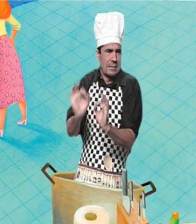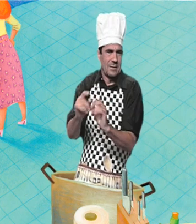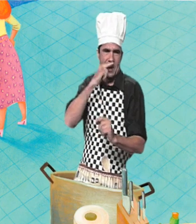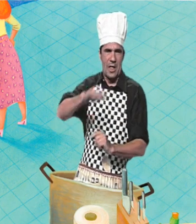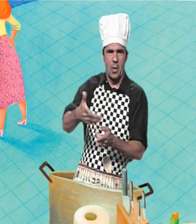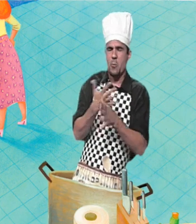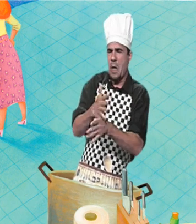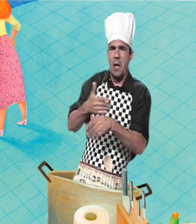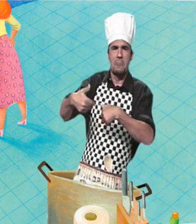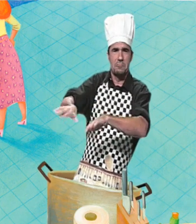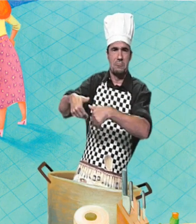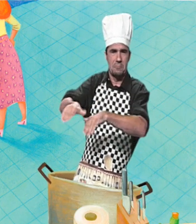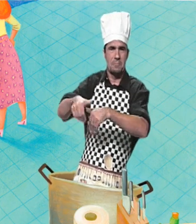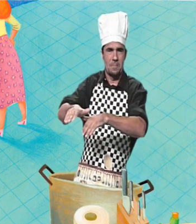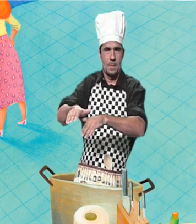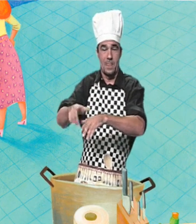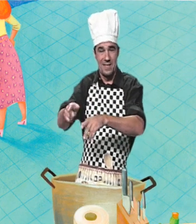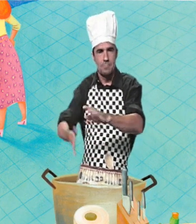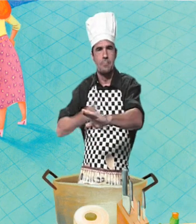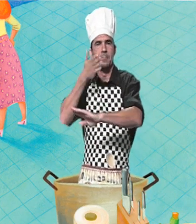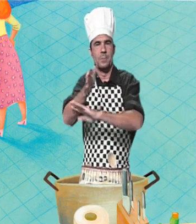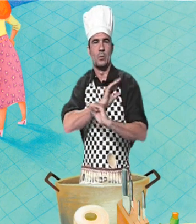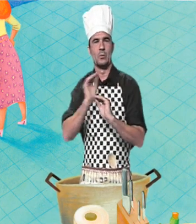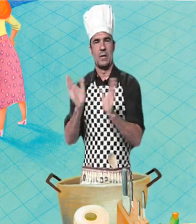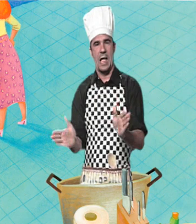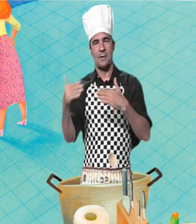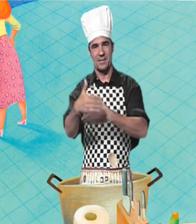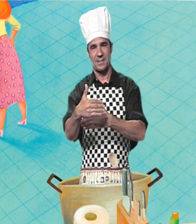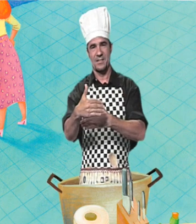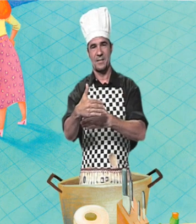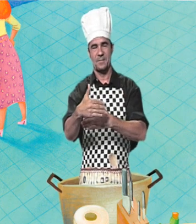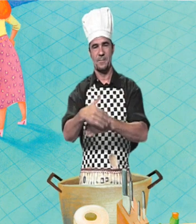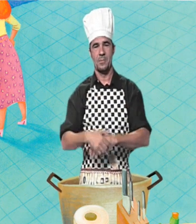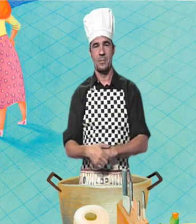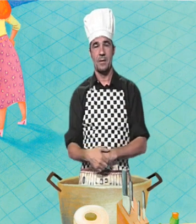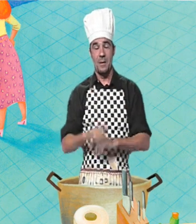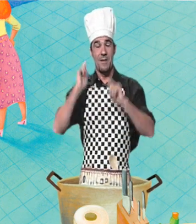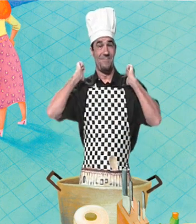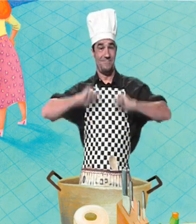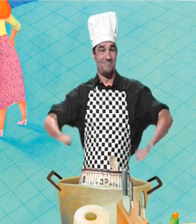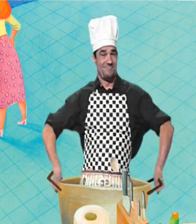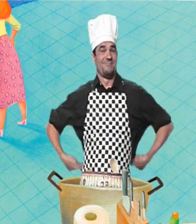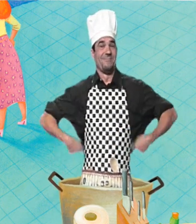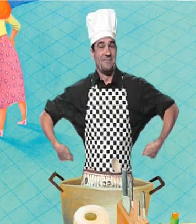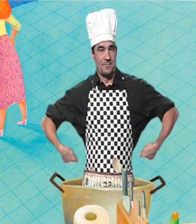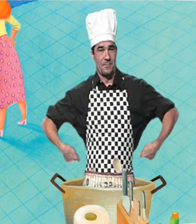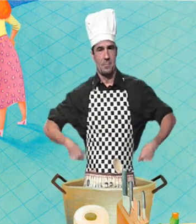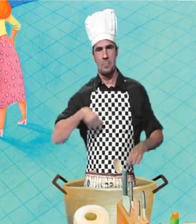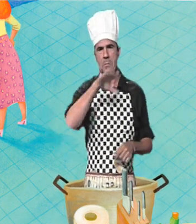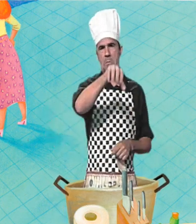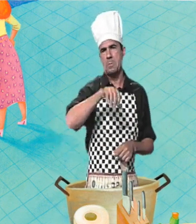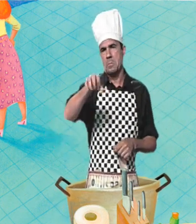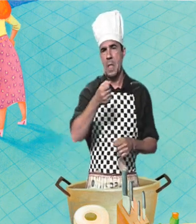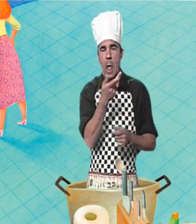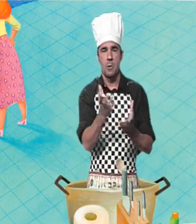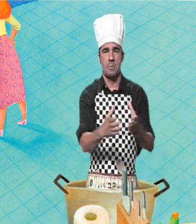I això és el que feia el nen. Se n'anava a la seva habitació, es posava el davantal, agafava alguna